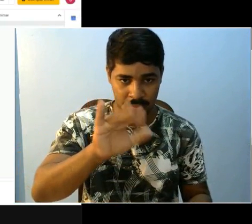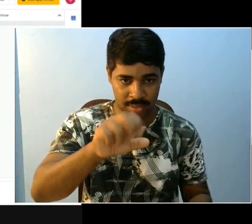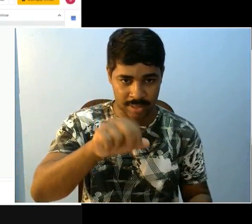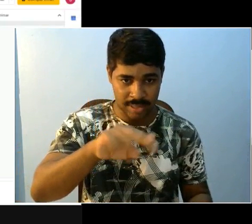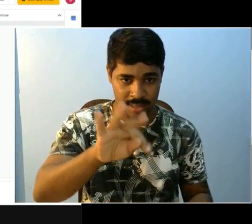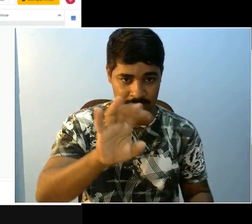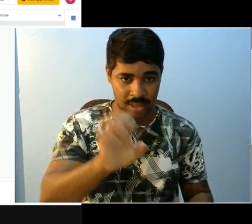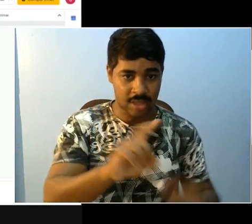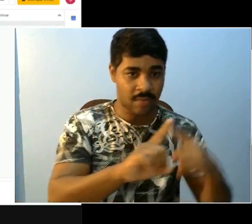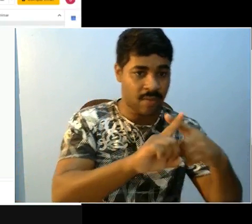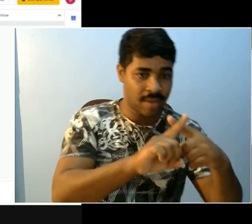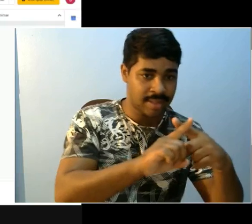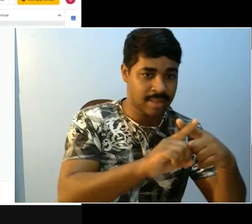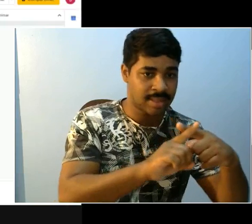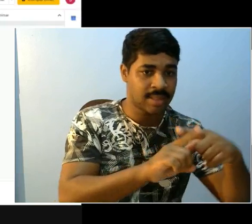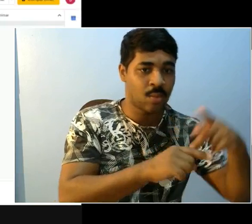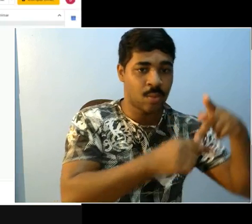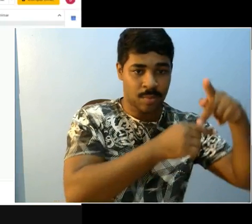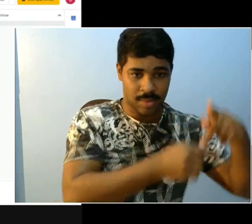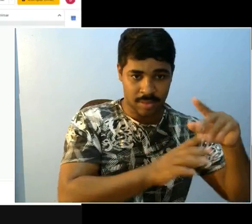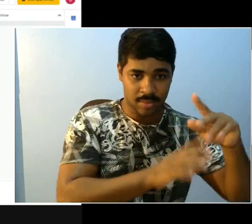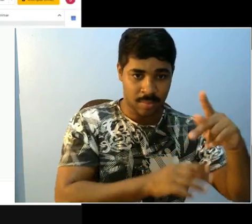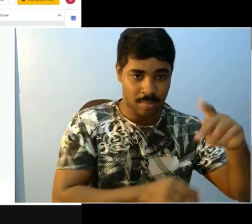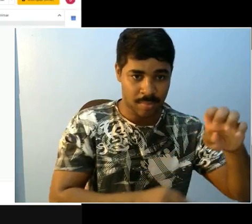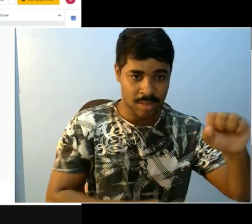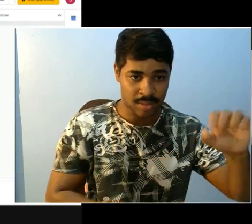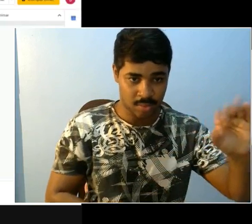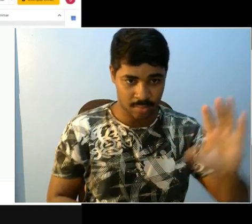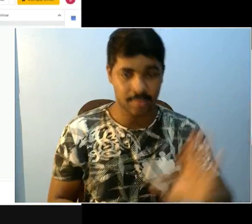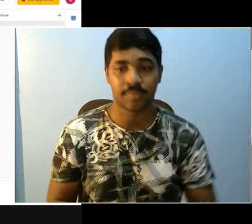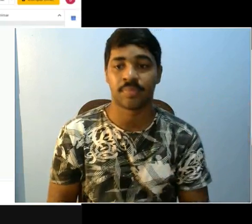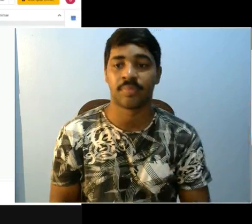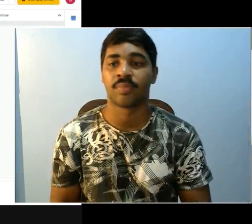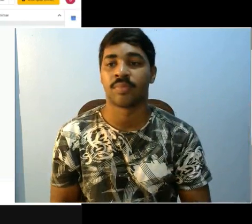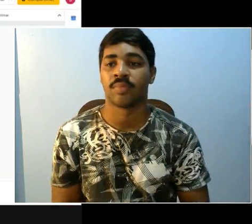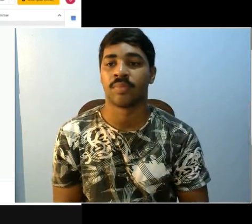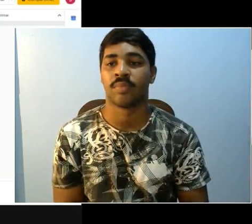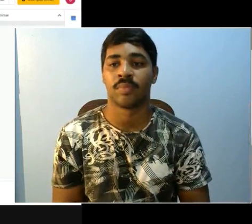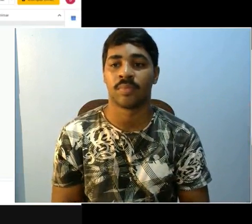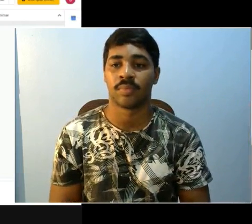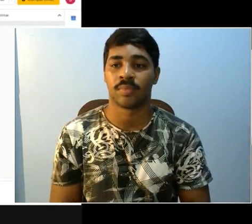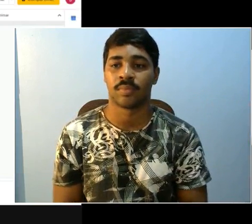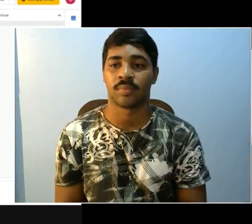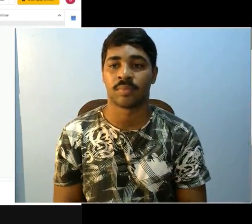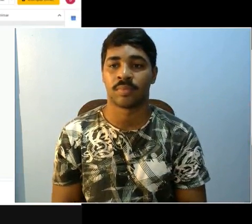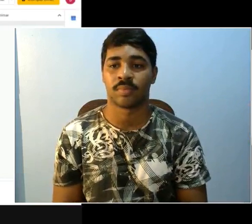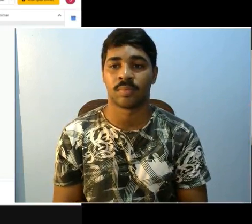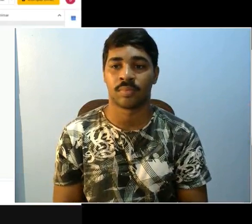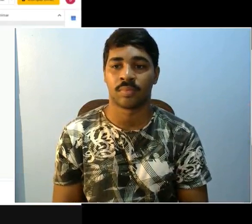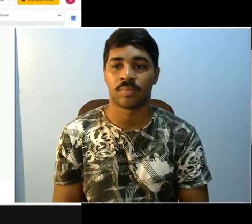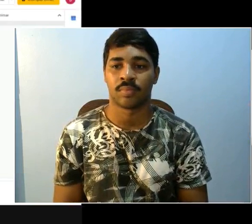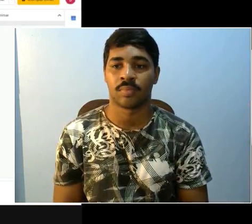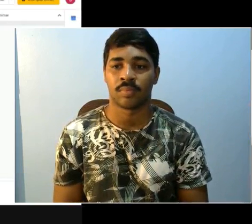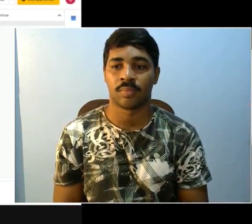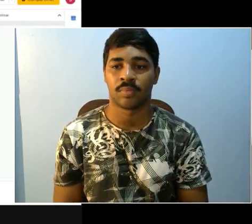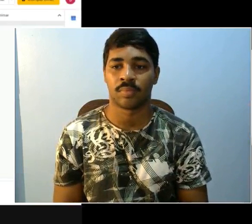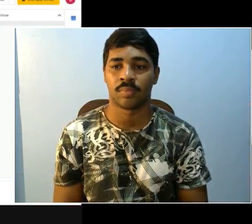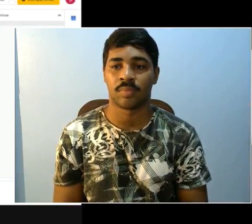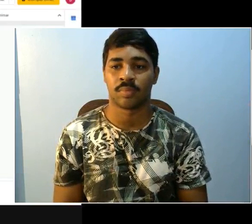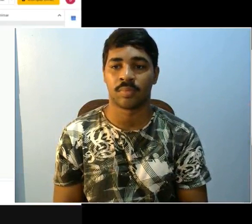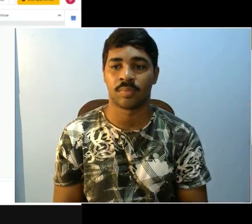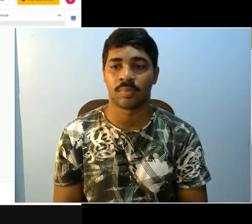Deixa eu só tirar aqui, colocar aqui em subscrito. A força de